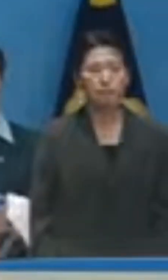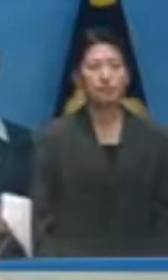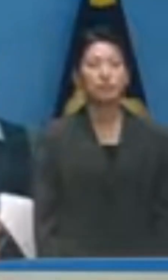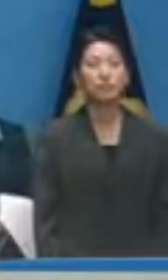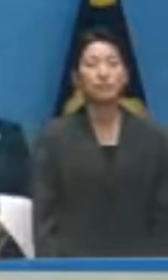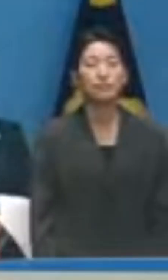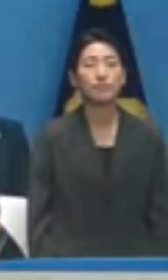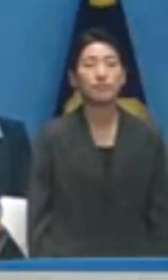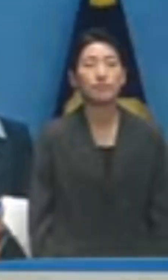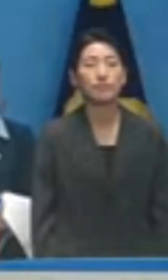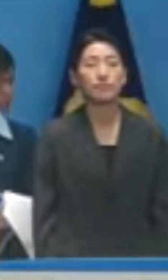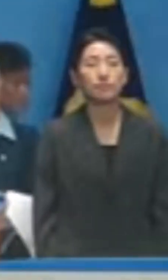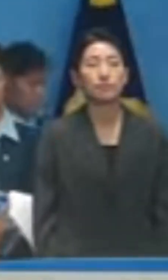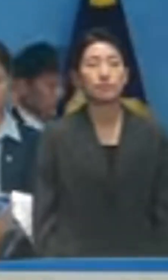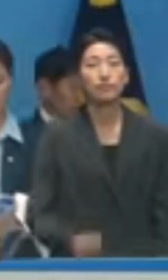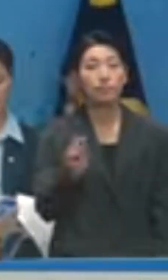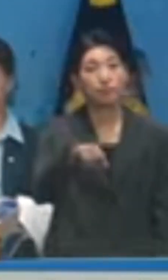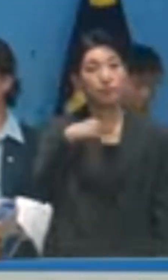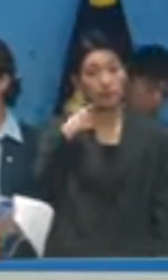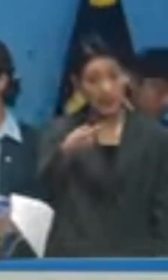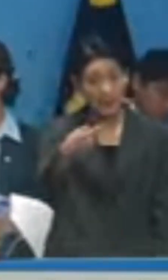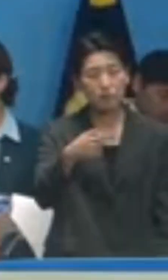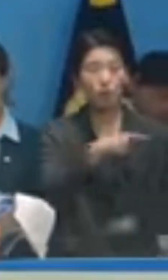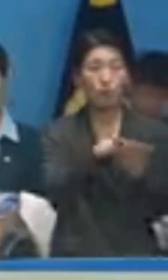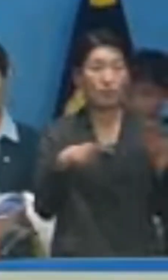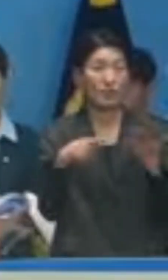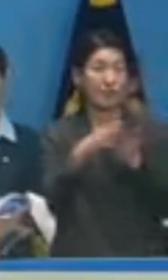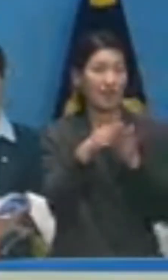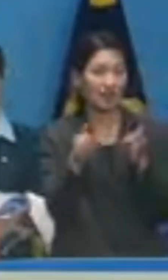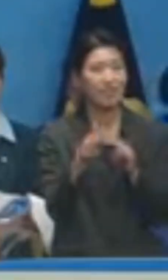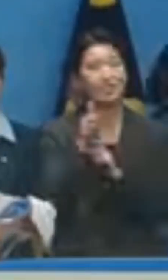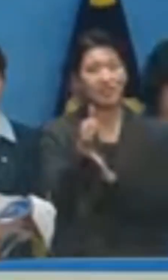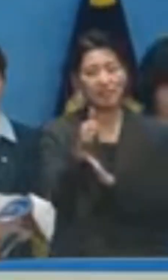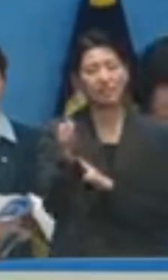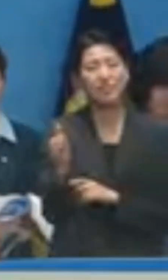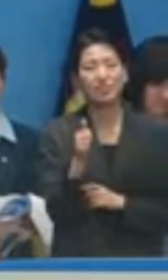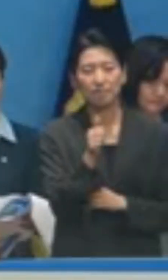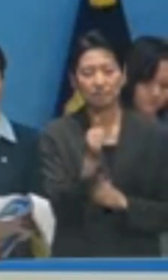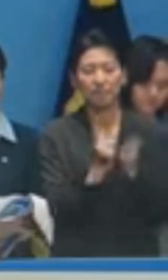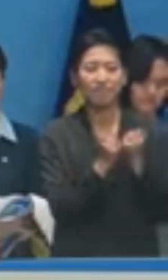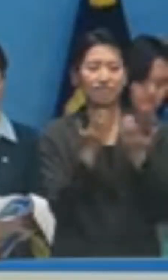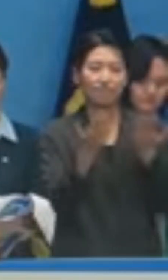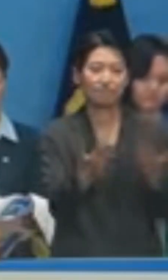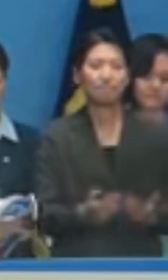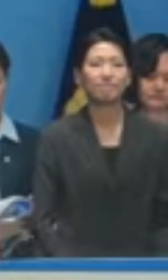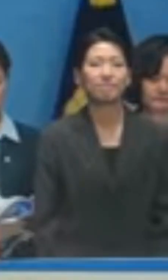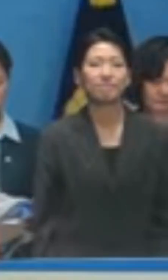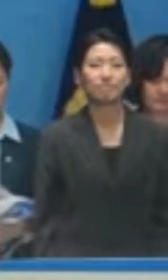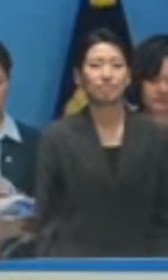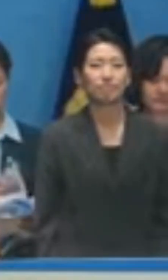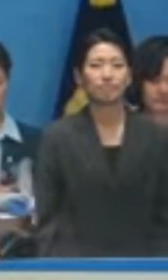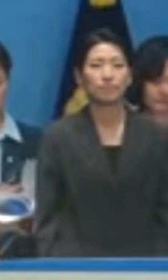예, 다음 회의 중인 이태영 대표께서 발언하시겠습니다.